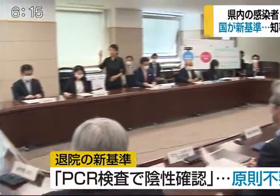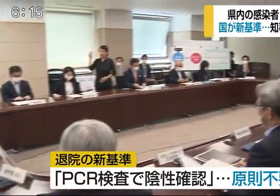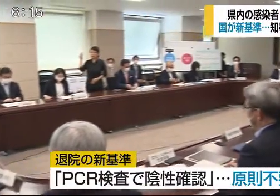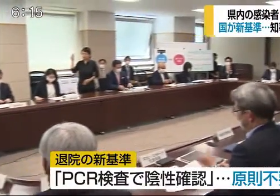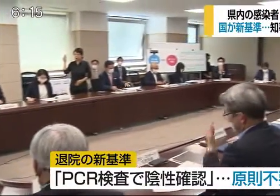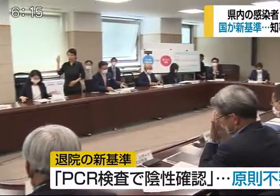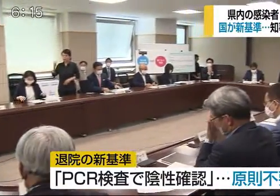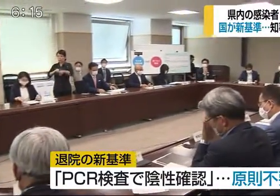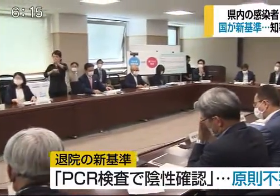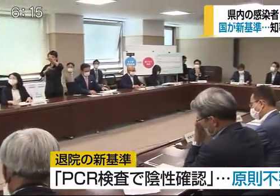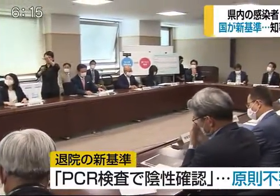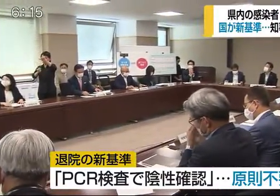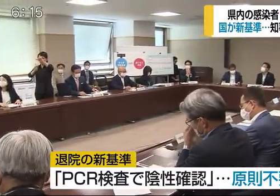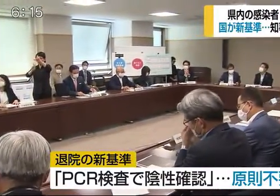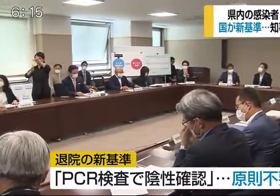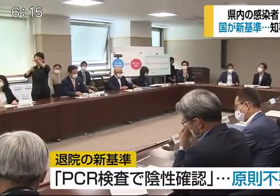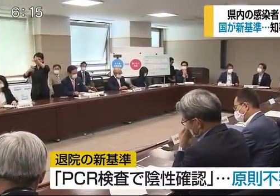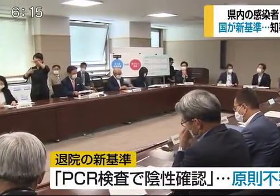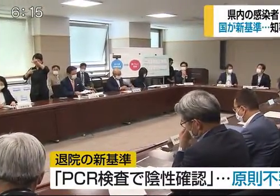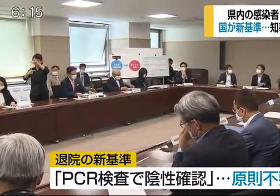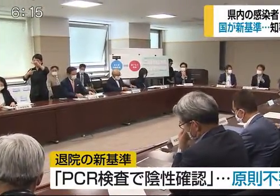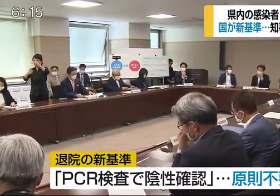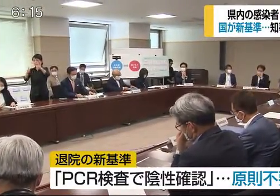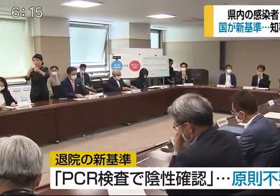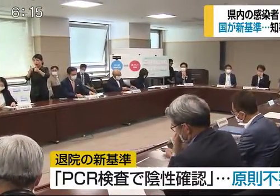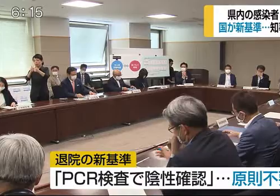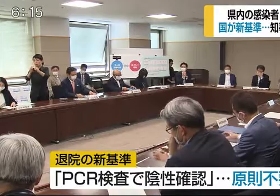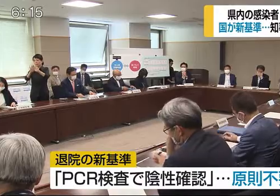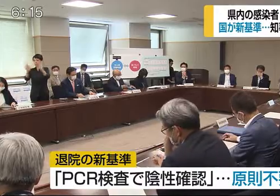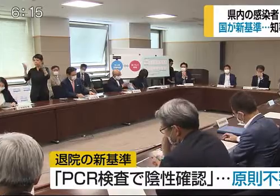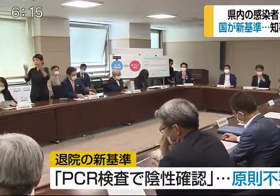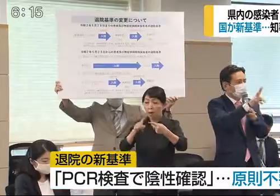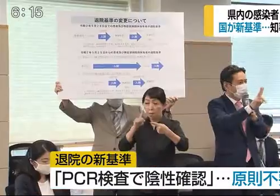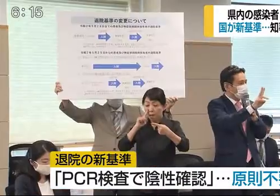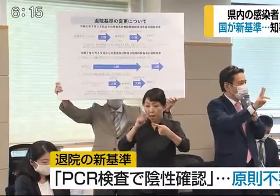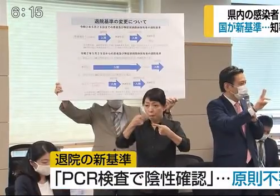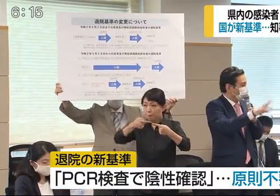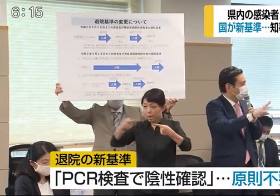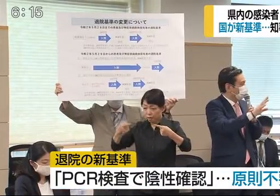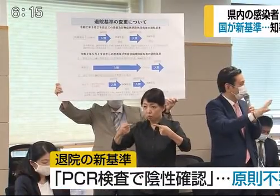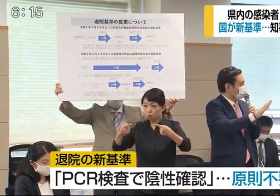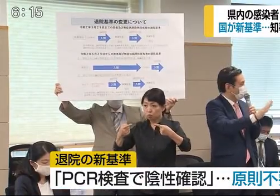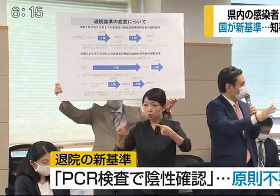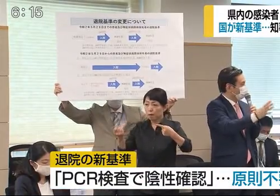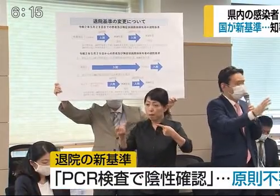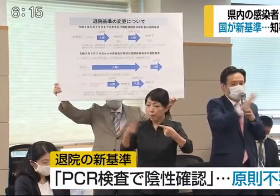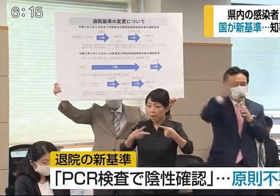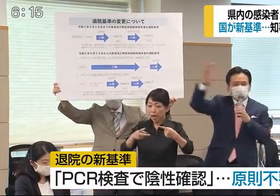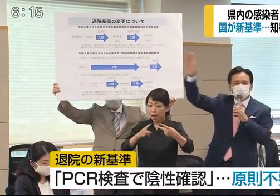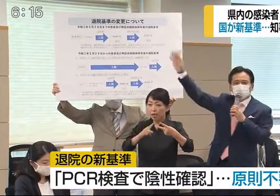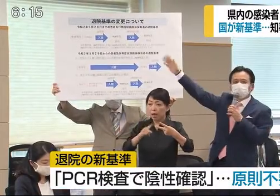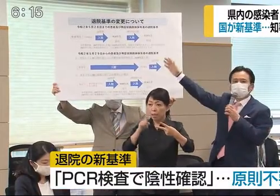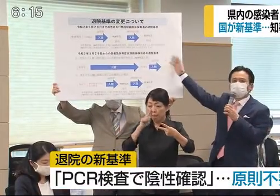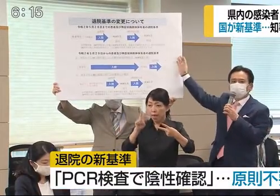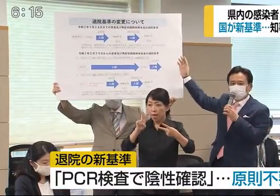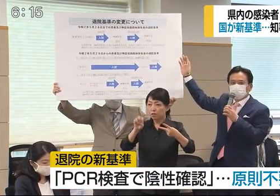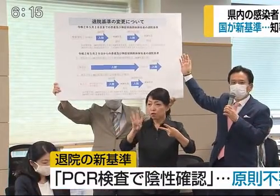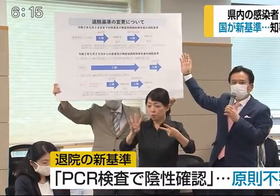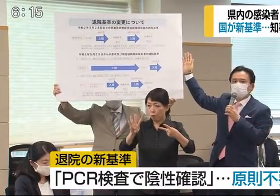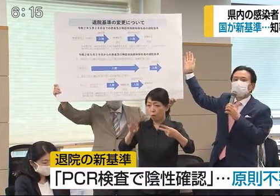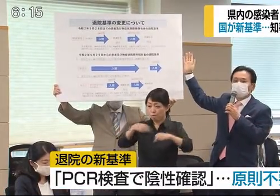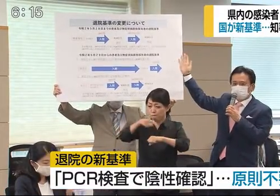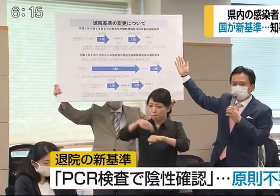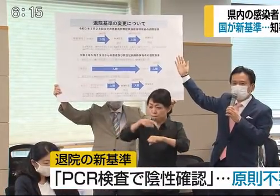国の新しい退院基準では、これまで必要だった PCR 検査による陰性の確認が原則不要とな